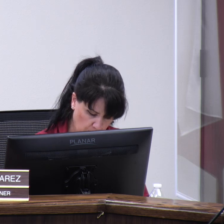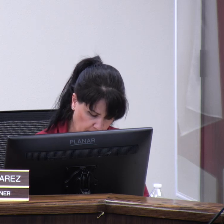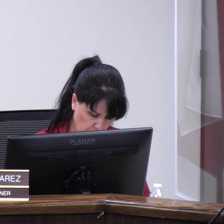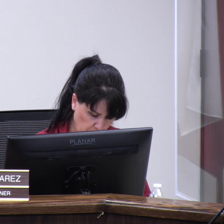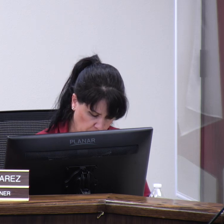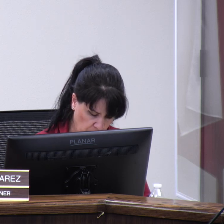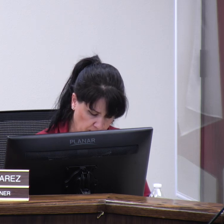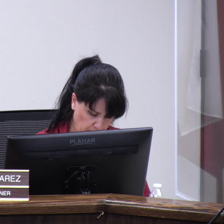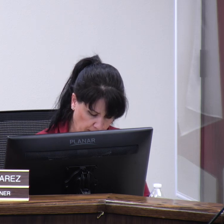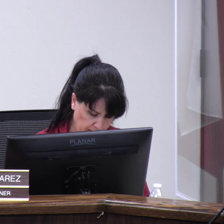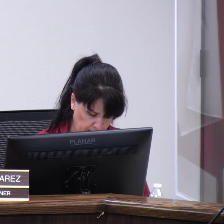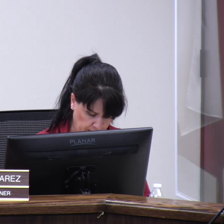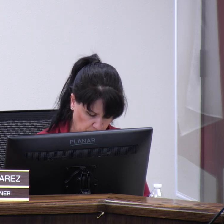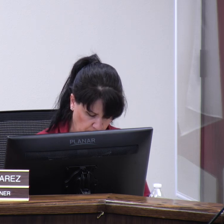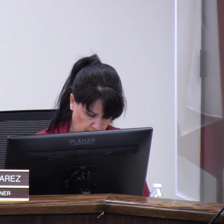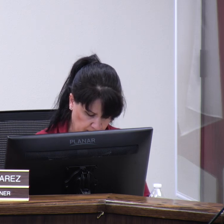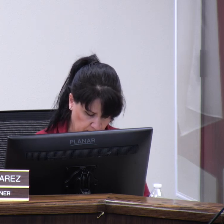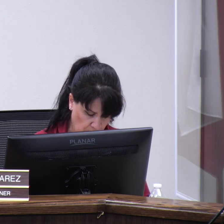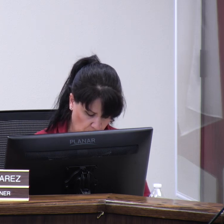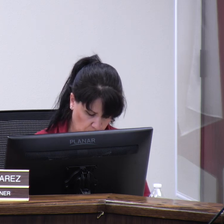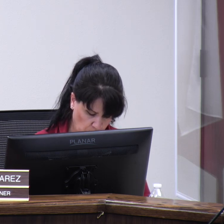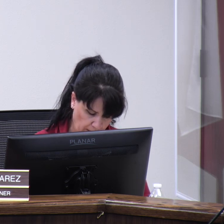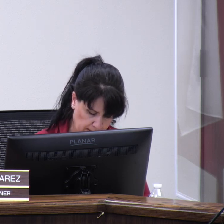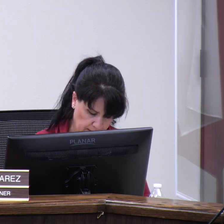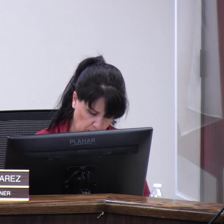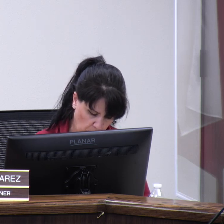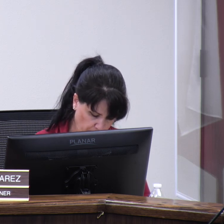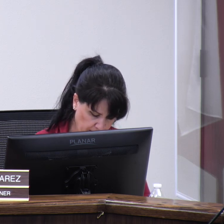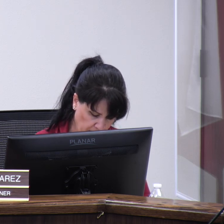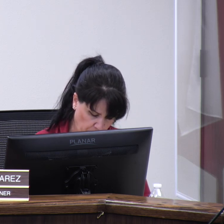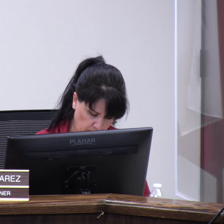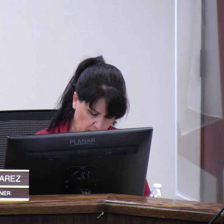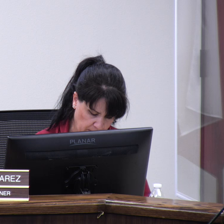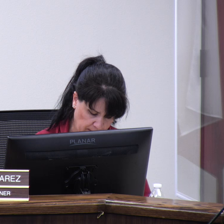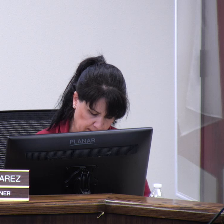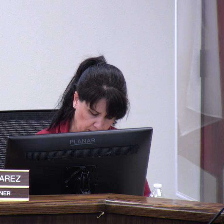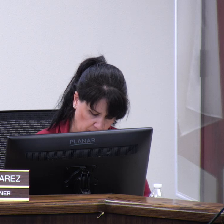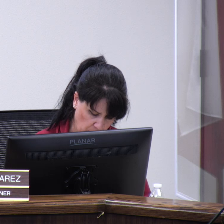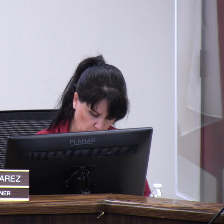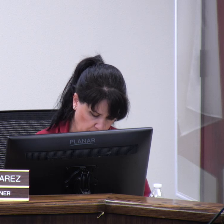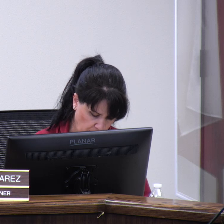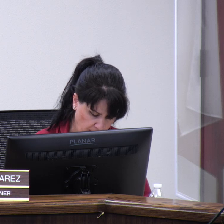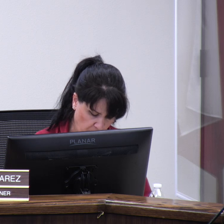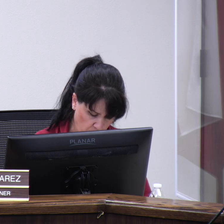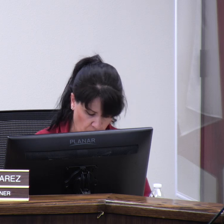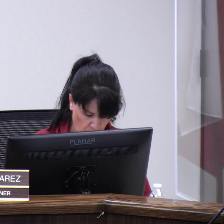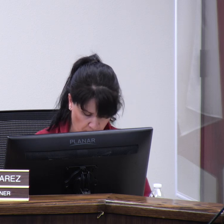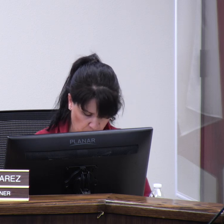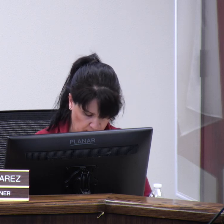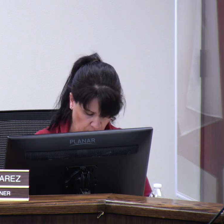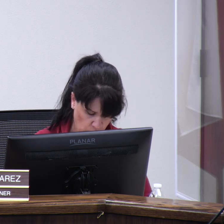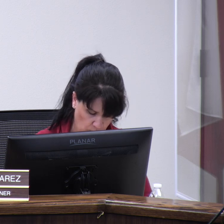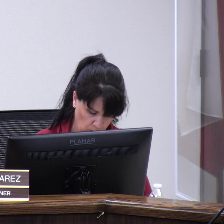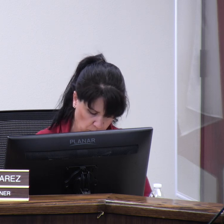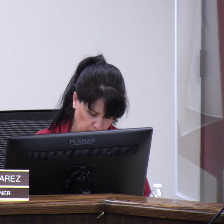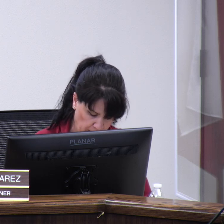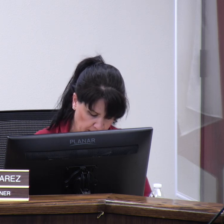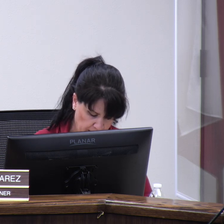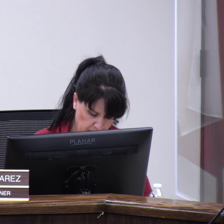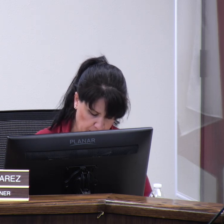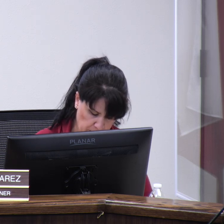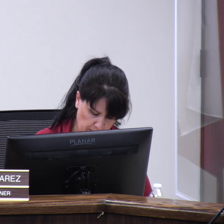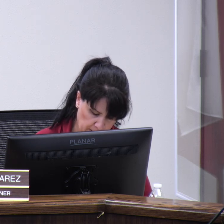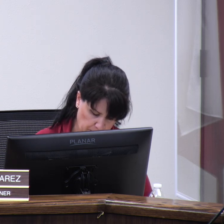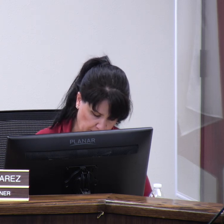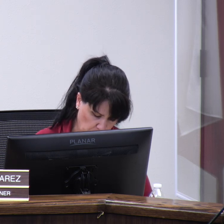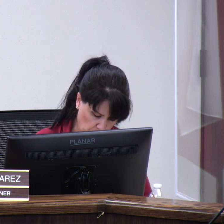variante ha provocado restricciones en viajes internacionales. Otros países en Europa ya reportan la presencia del virus, aunque aún no en los Estados Unidos.